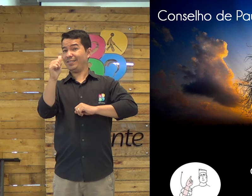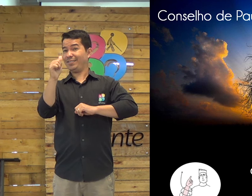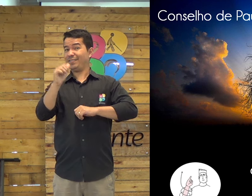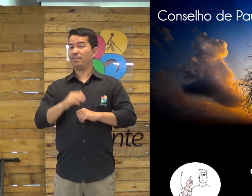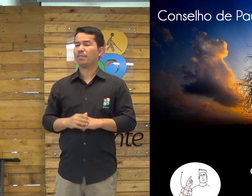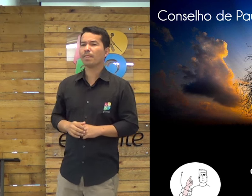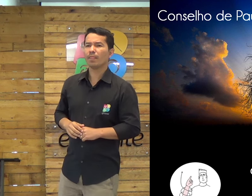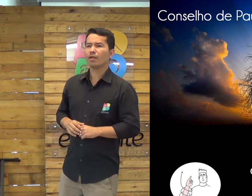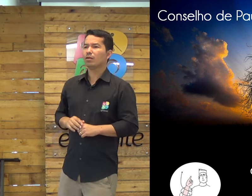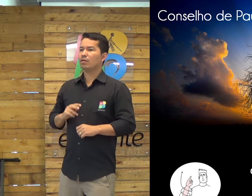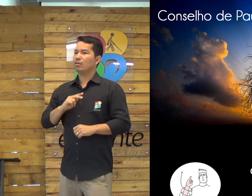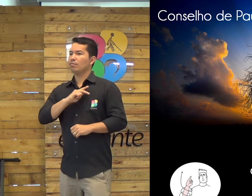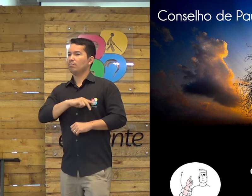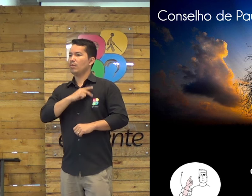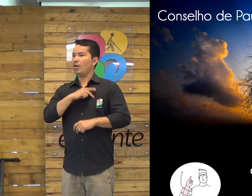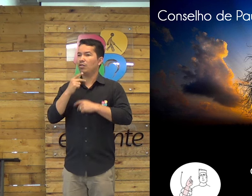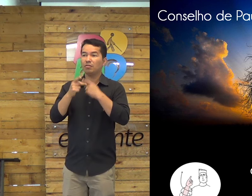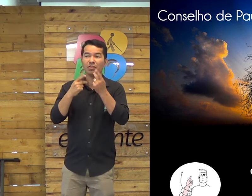versículo 11,